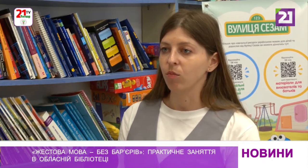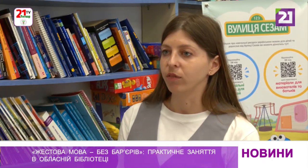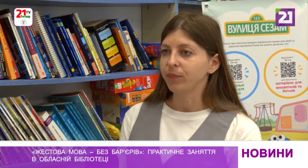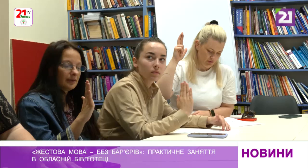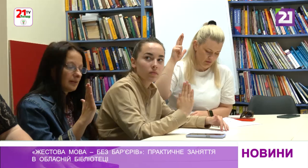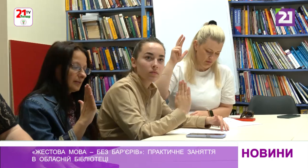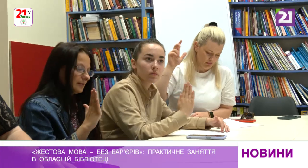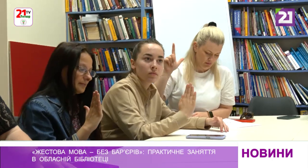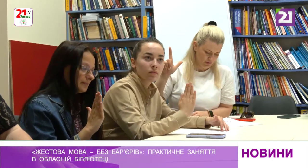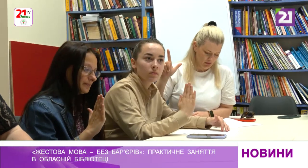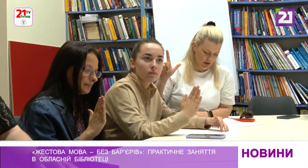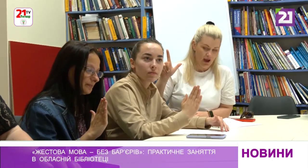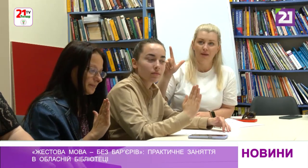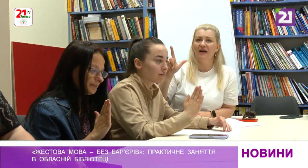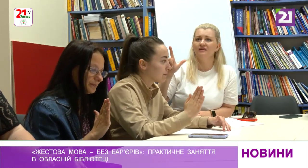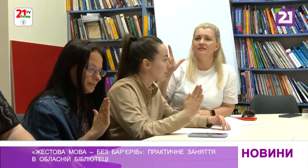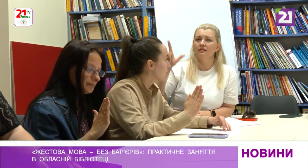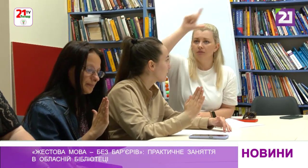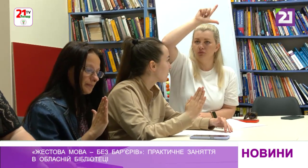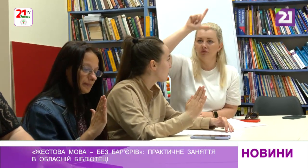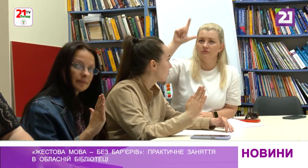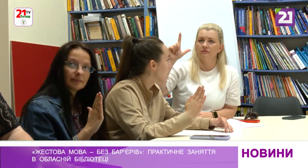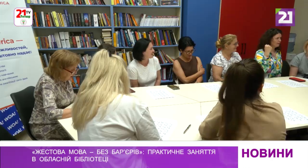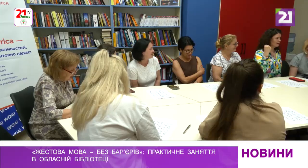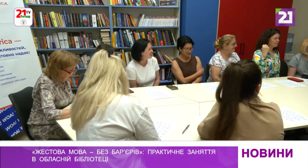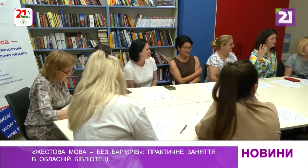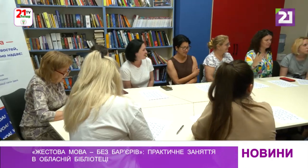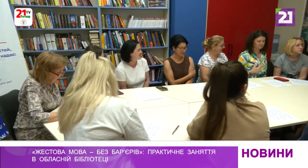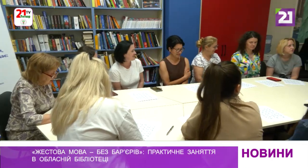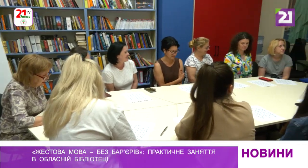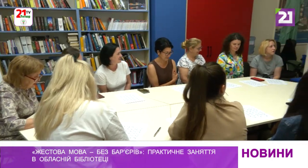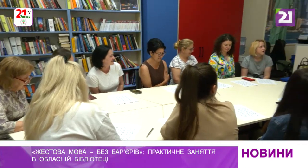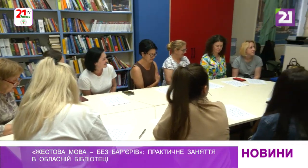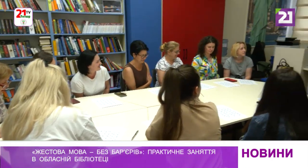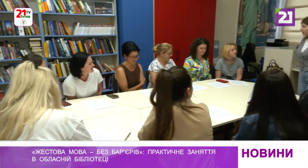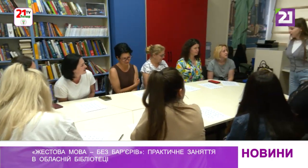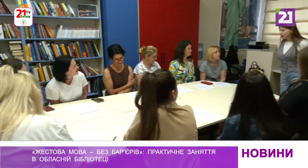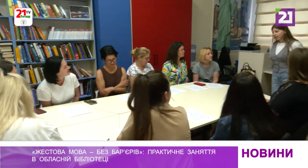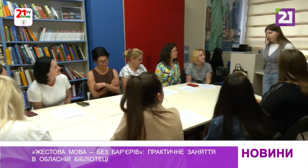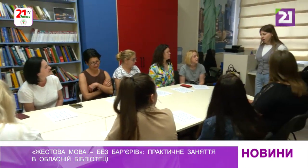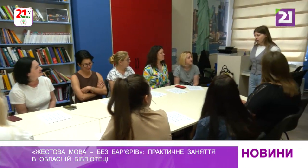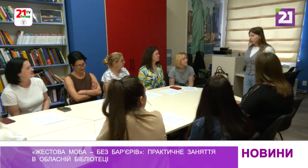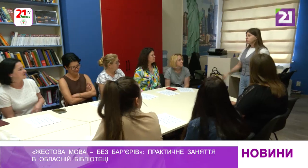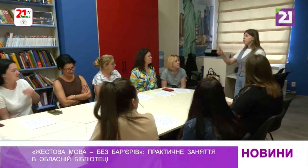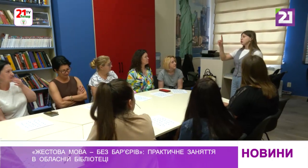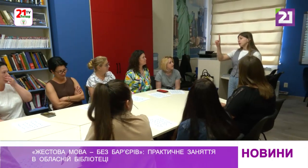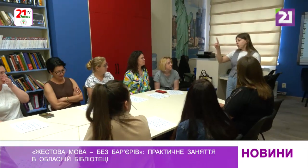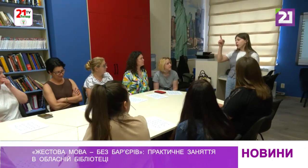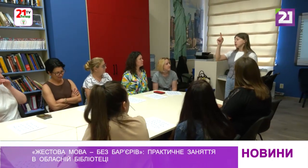мови. Завітала на заняття психологиня Олена Пітух. Вивчити жестову мову – це її давня мрія. І я думаю, що це